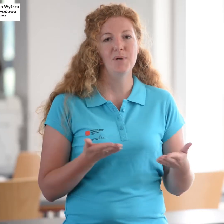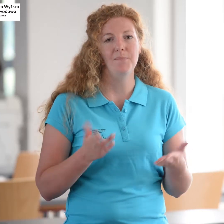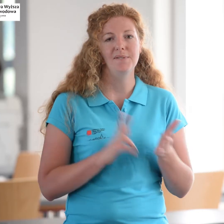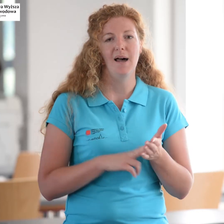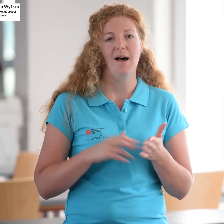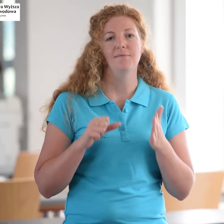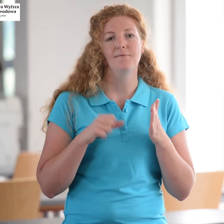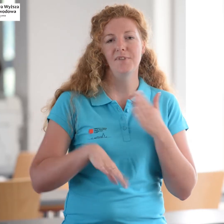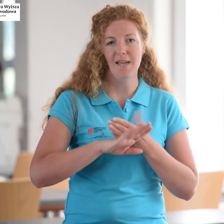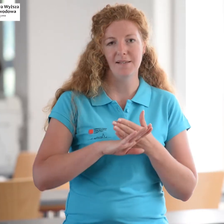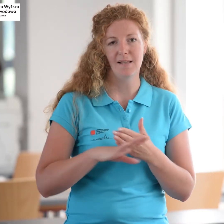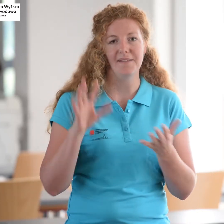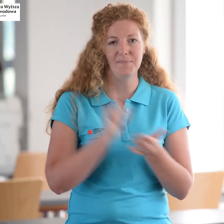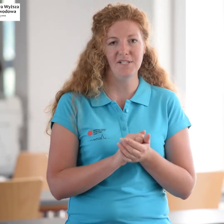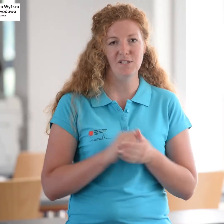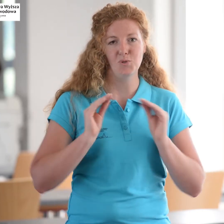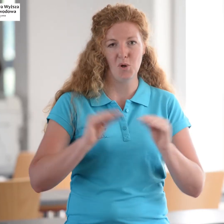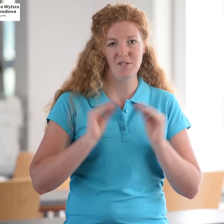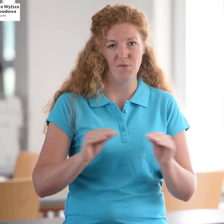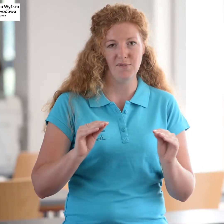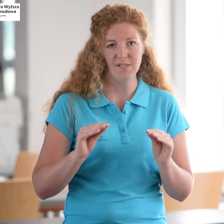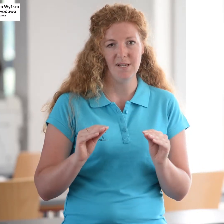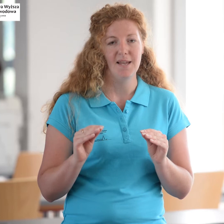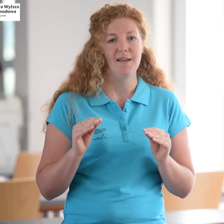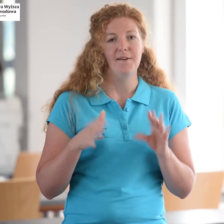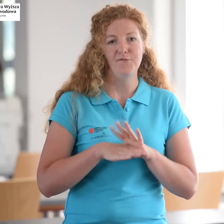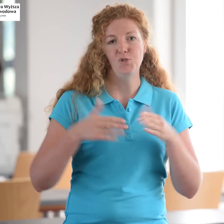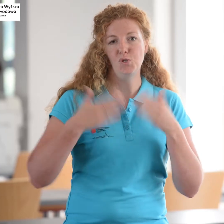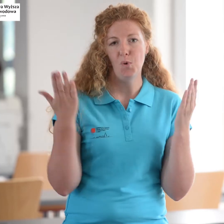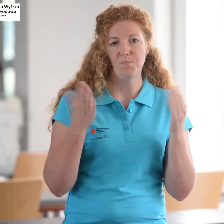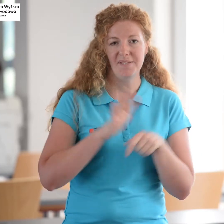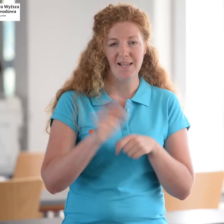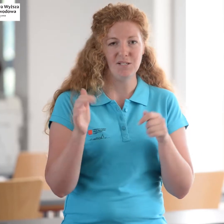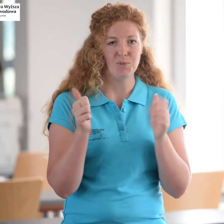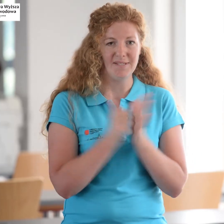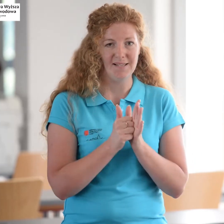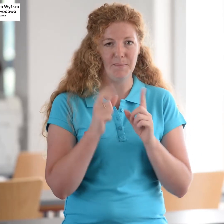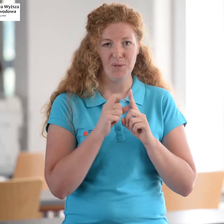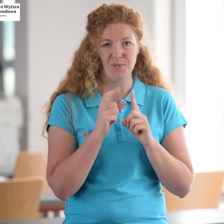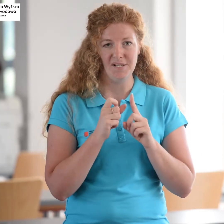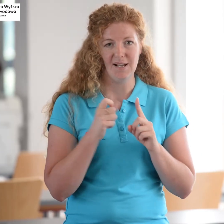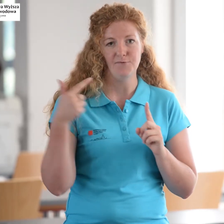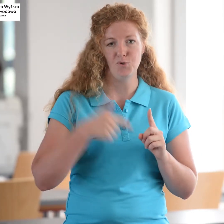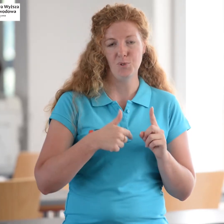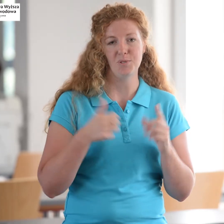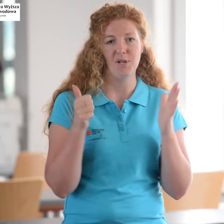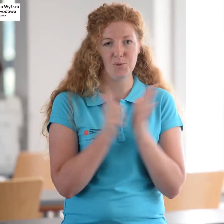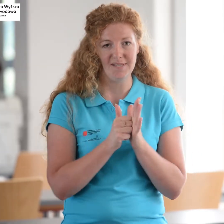Zapraszamy na wyjazd adaptacyjny szkoleniowy w dniu 15-16 października